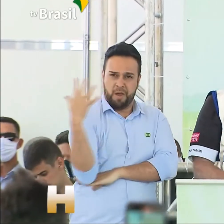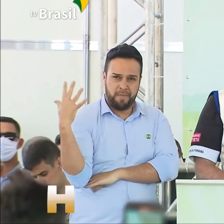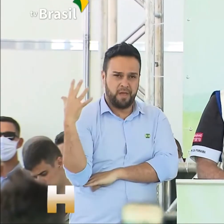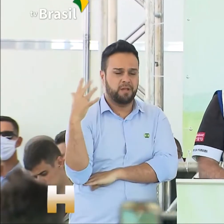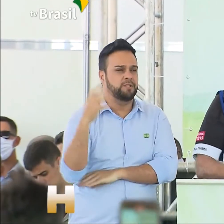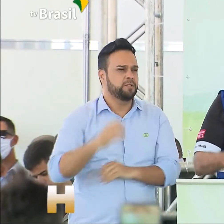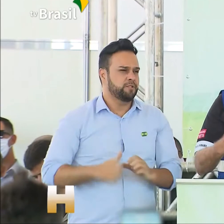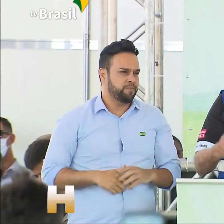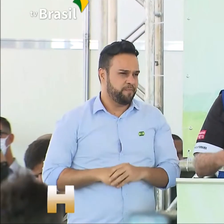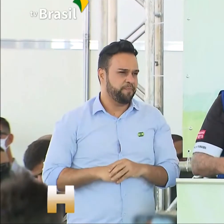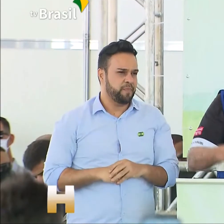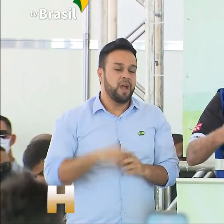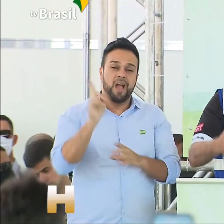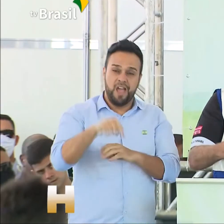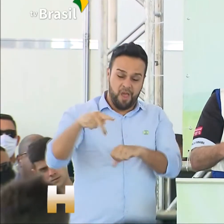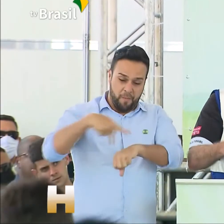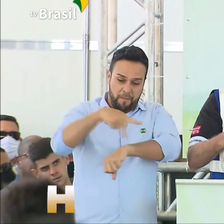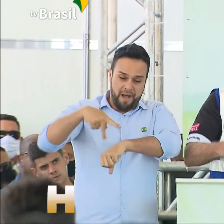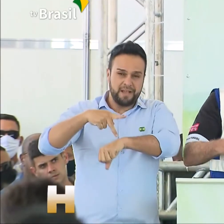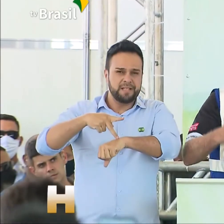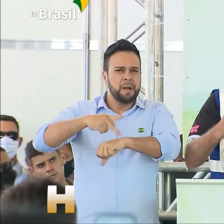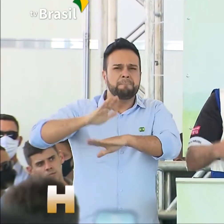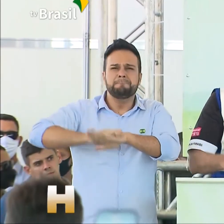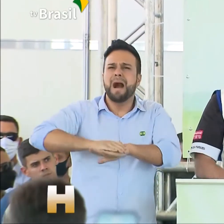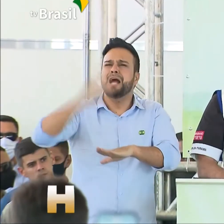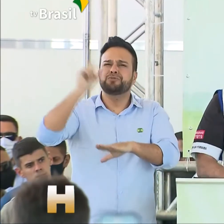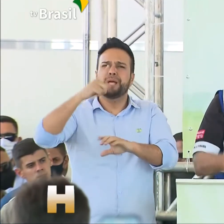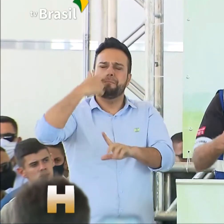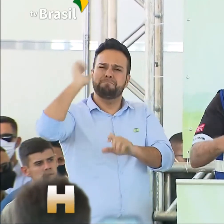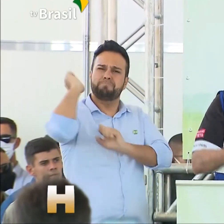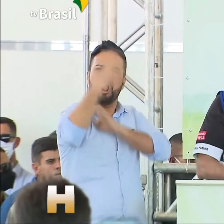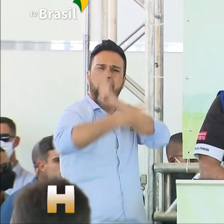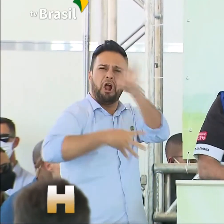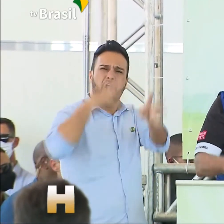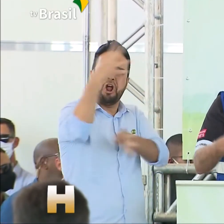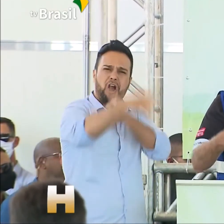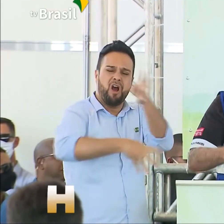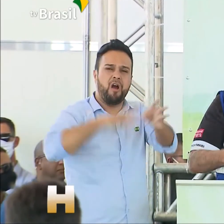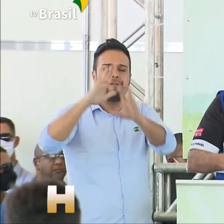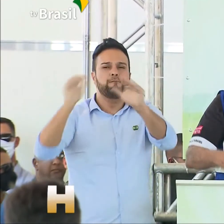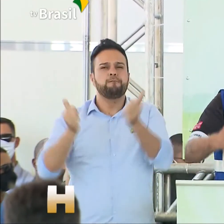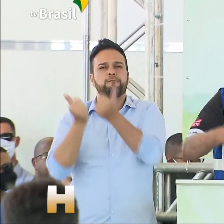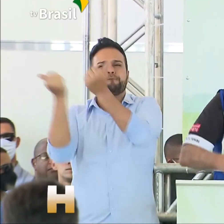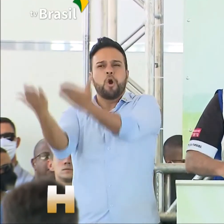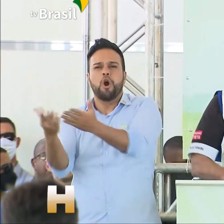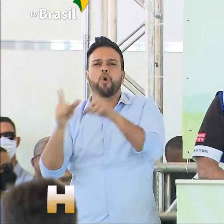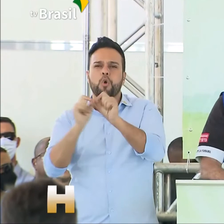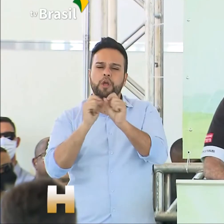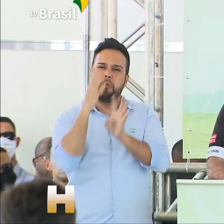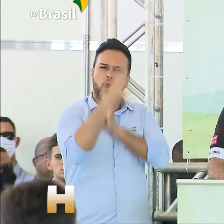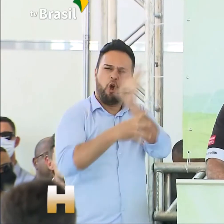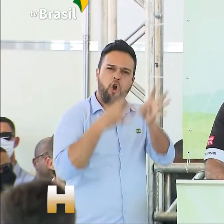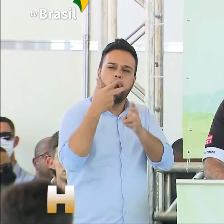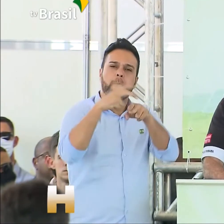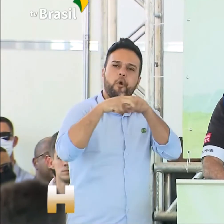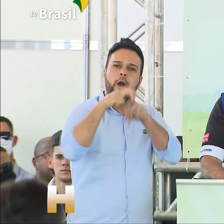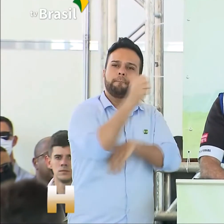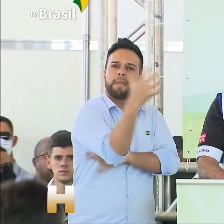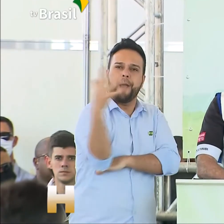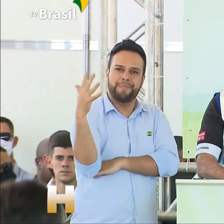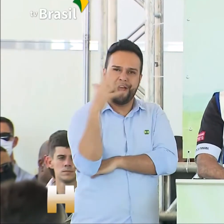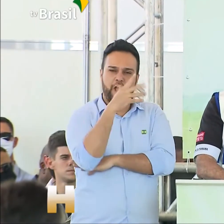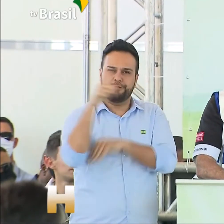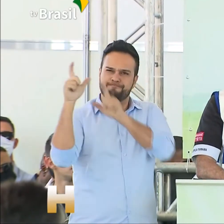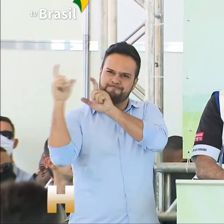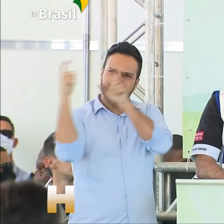entendem como, né? É o país que mais sofre ataques vindo de fora no tocante ao seu meio ambiente. O